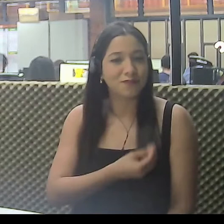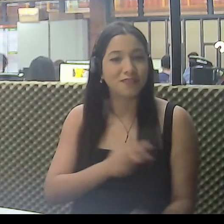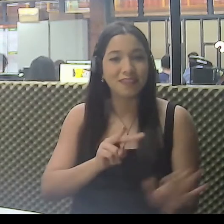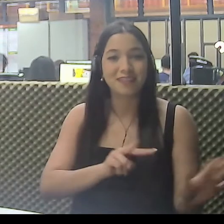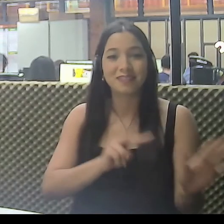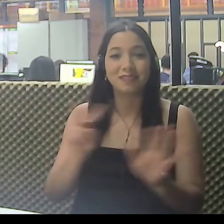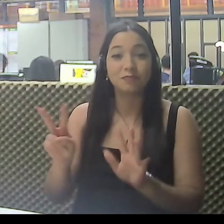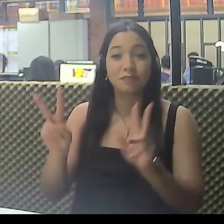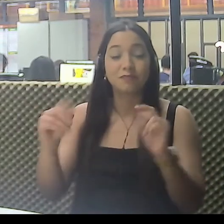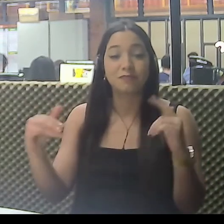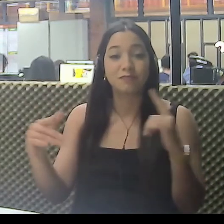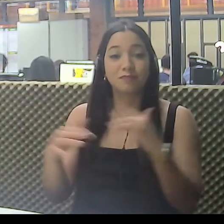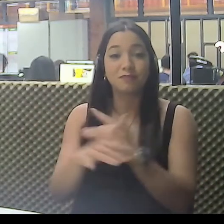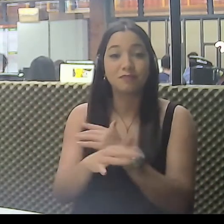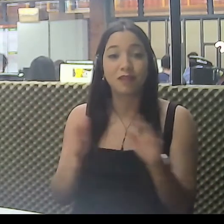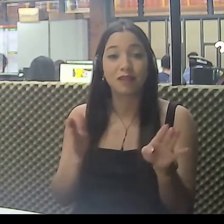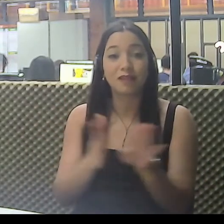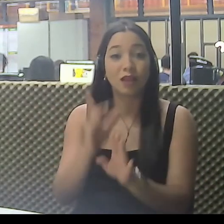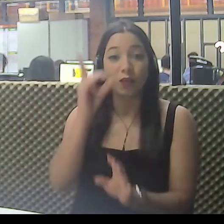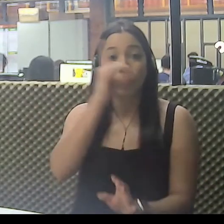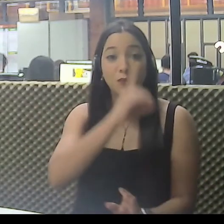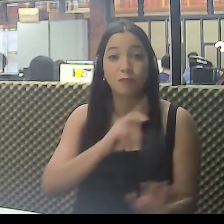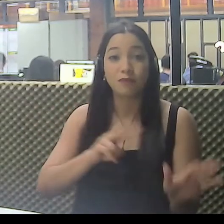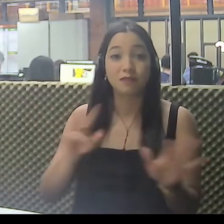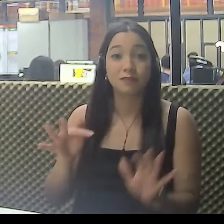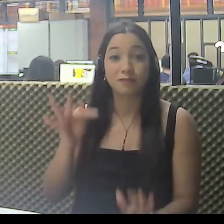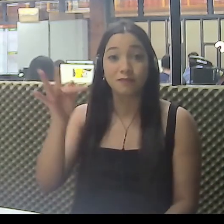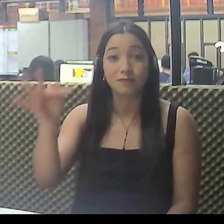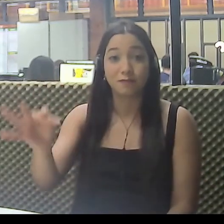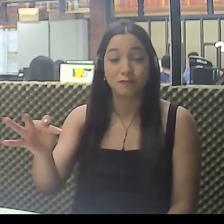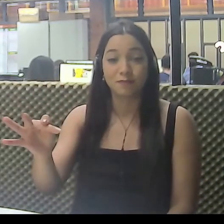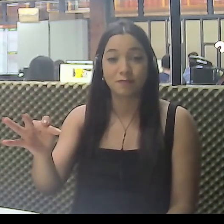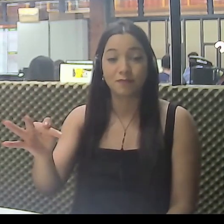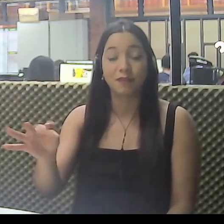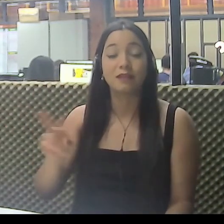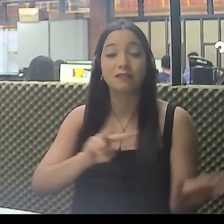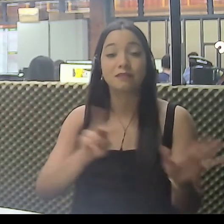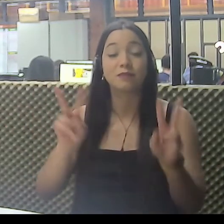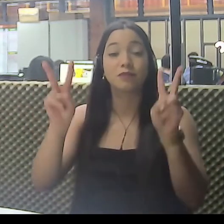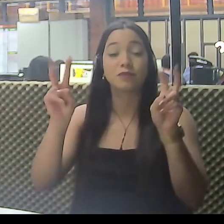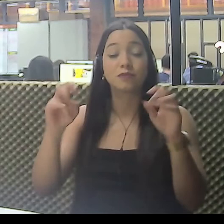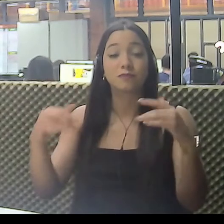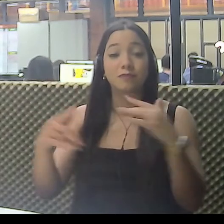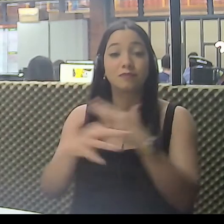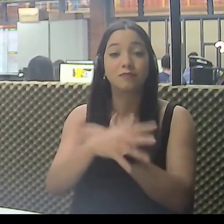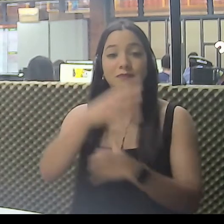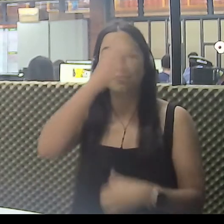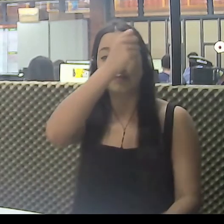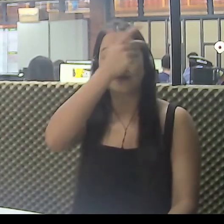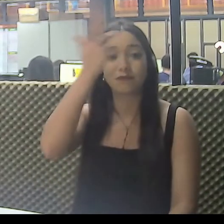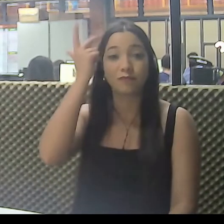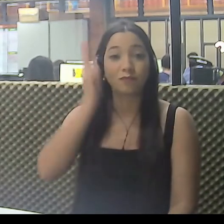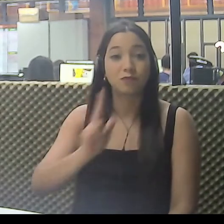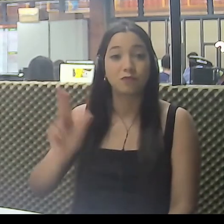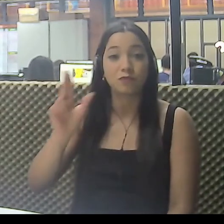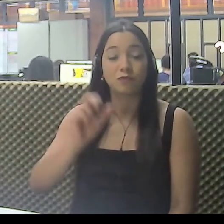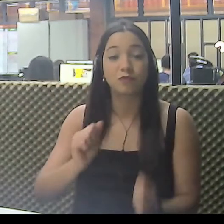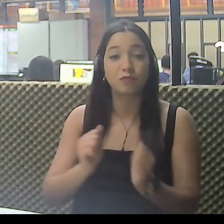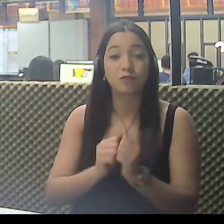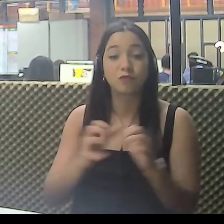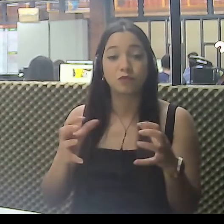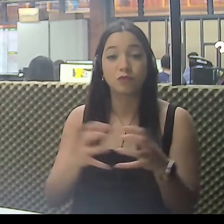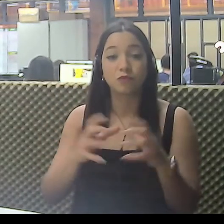Semana Nacional do Trânsito até o próximo domingo. Durante a semana alusiva ao trânsito, a Prefeitura de Uberlândia, em parceria com forças de